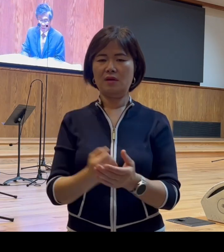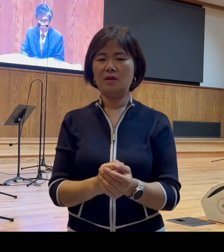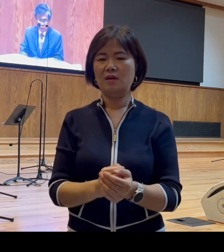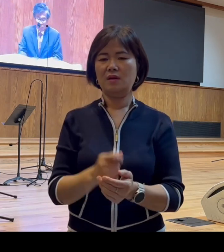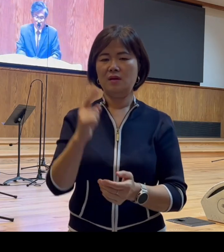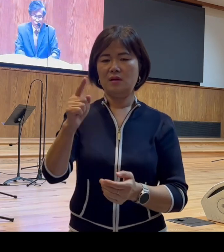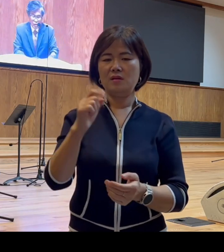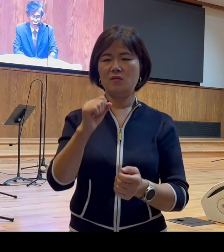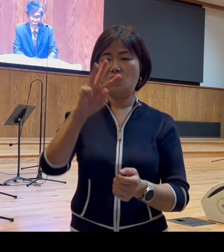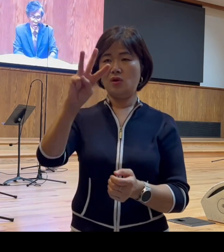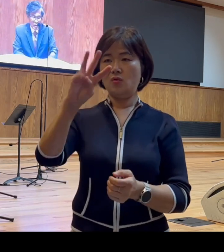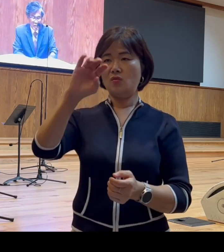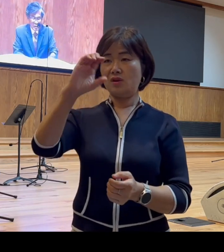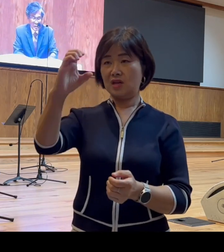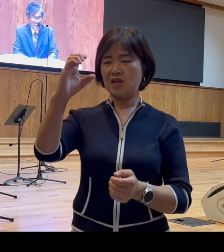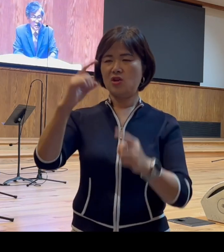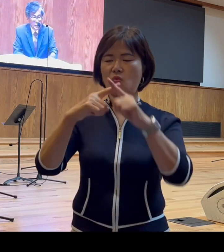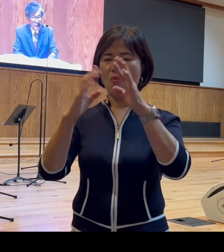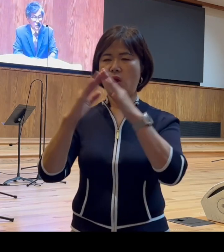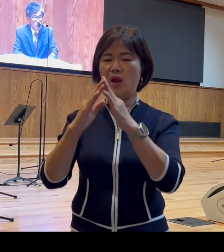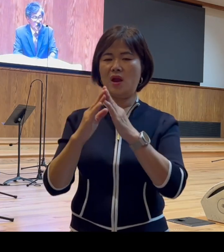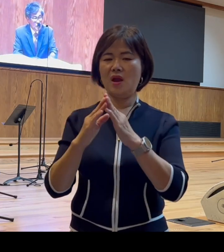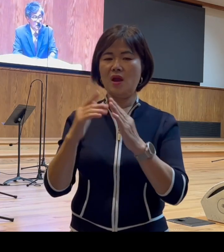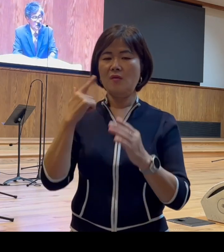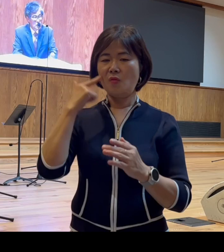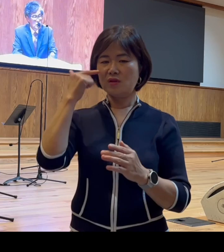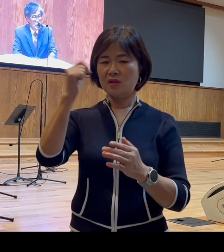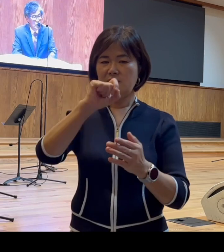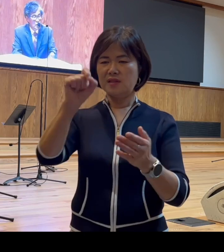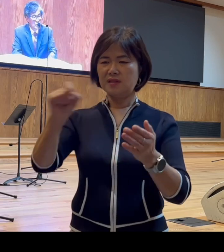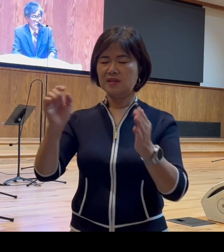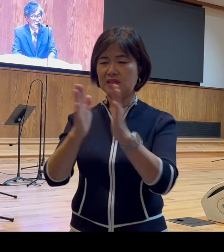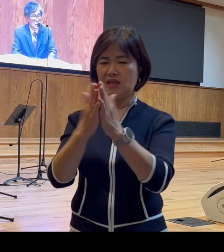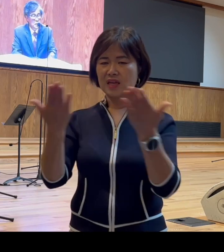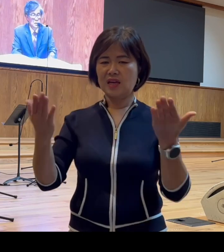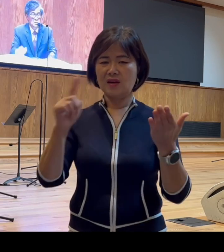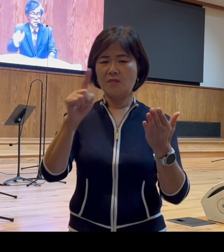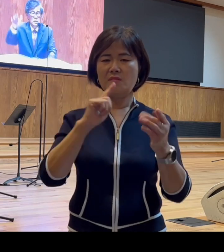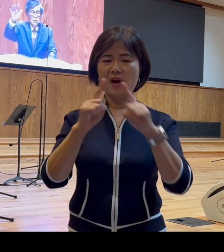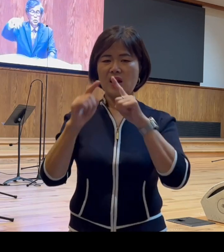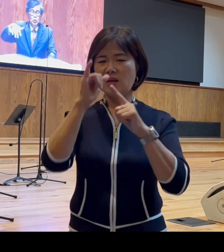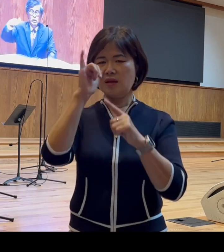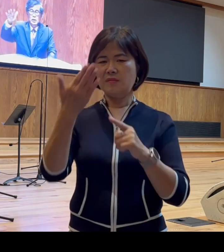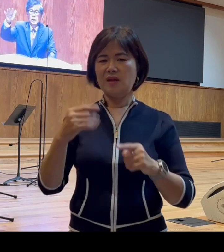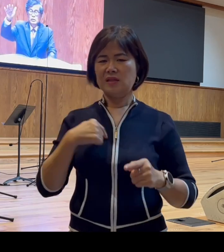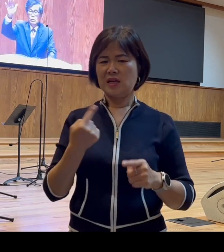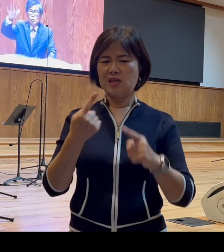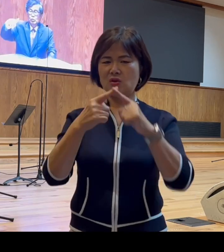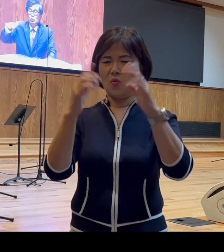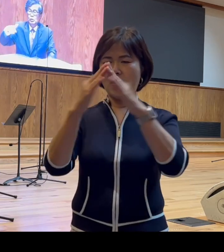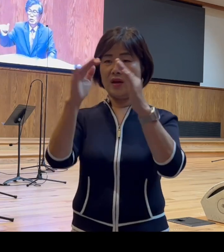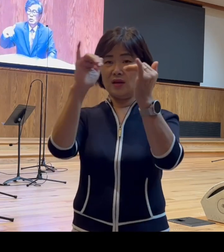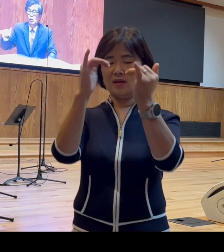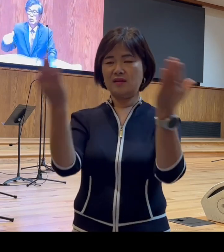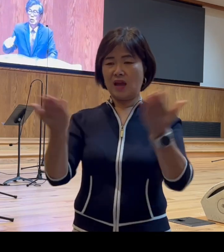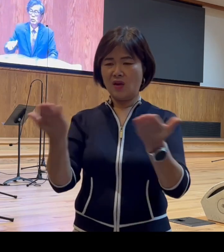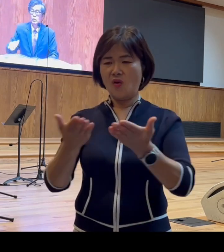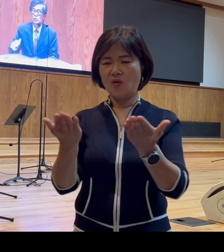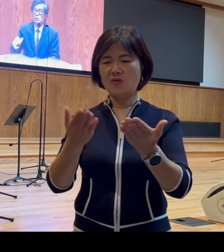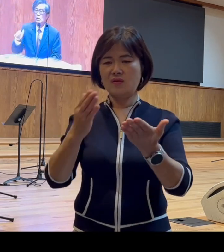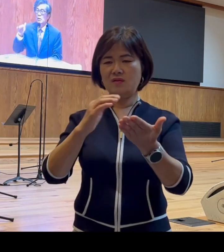거기 그 윌로크릭 교회 목사님이 쓴 책에 이런 게 있어요. 이게 자기 교회 사례들을 쭉